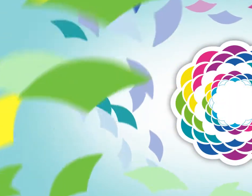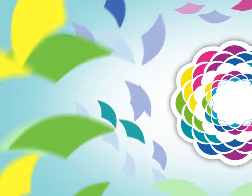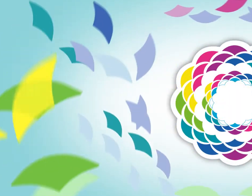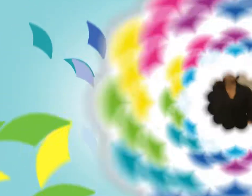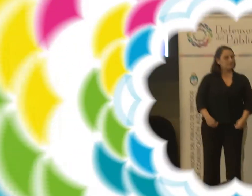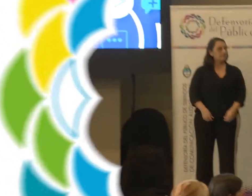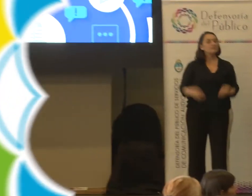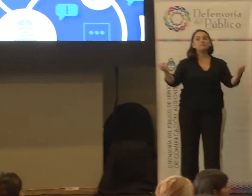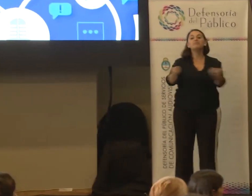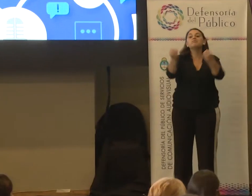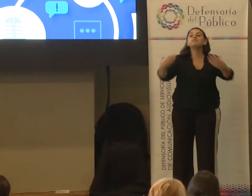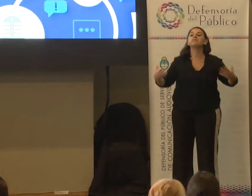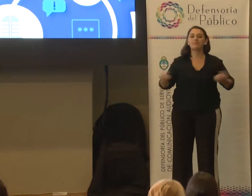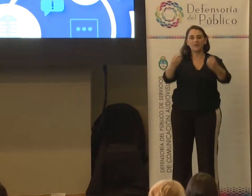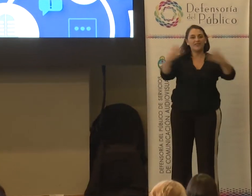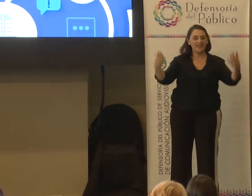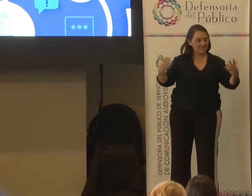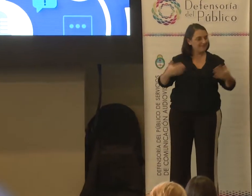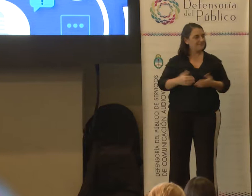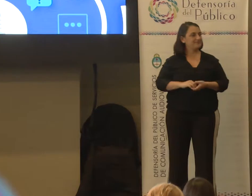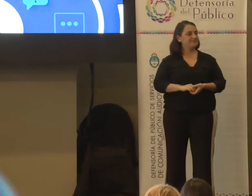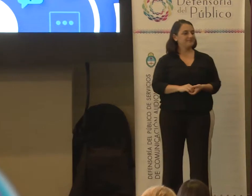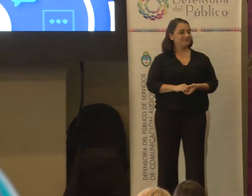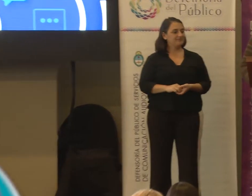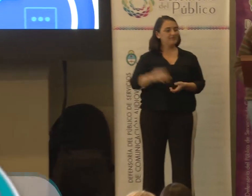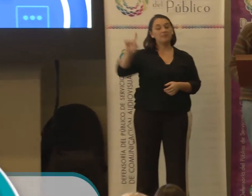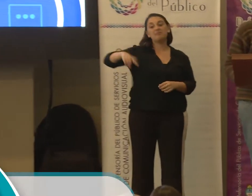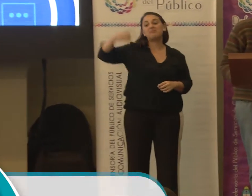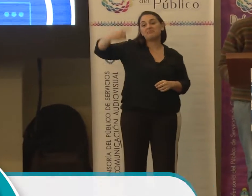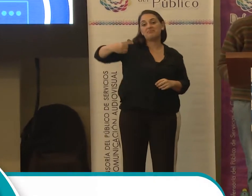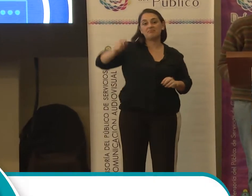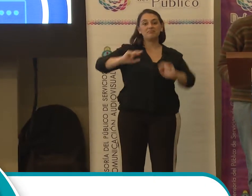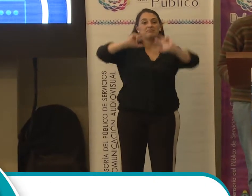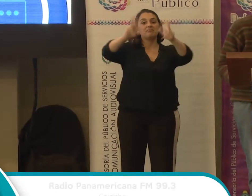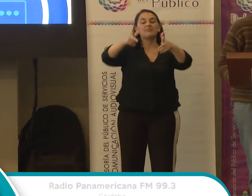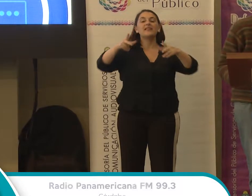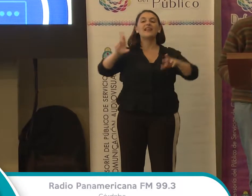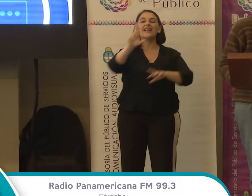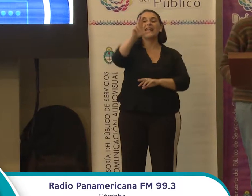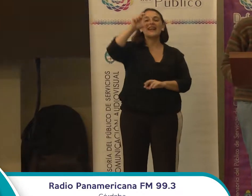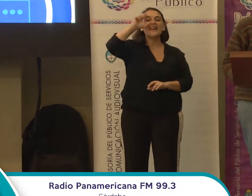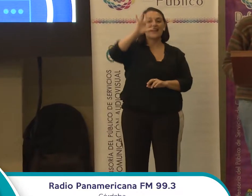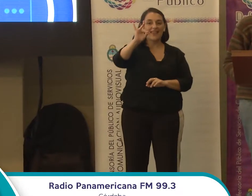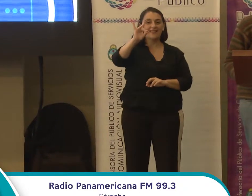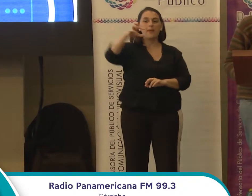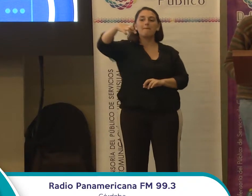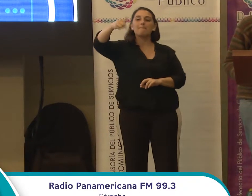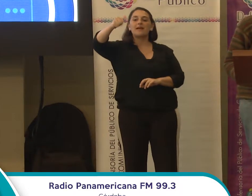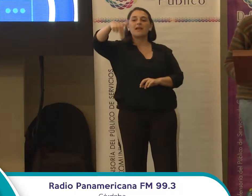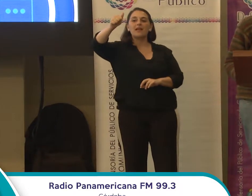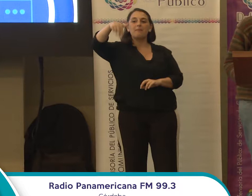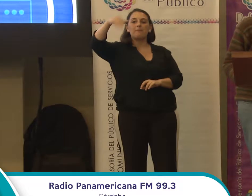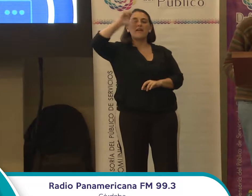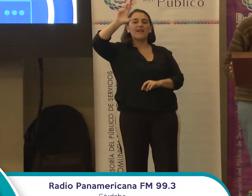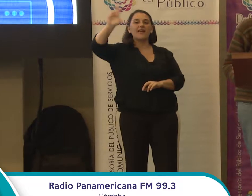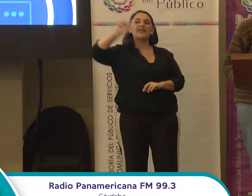bueno qué tal buenos días primero que nada de radio panamericana es una radio que está ubicada en huerta grande valle de punilla